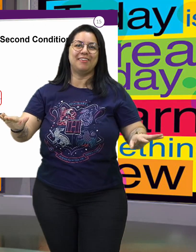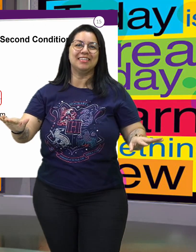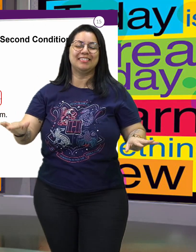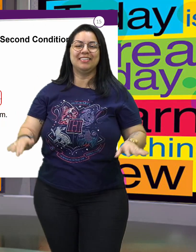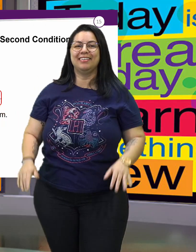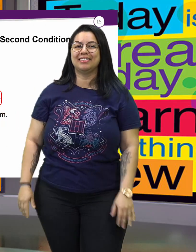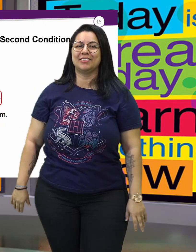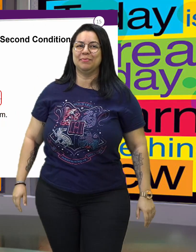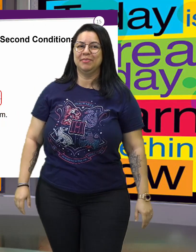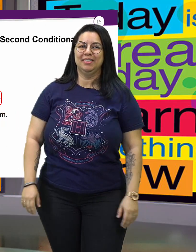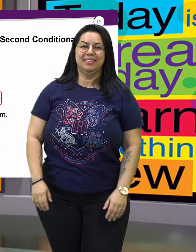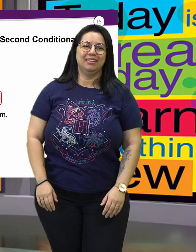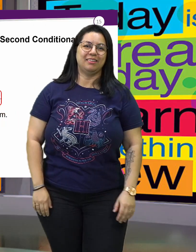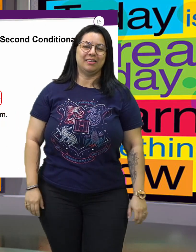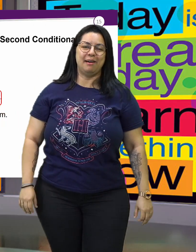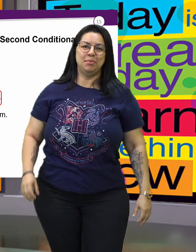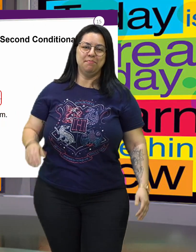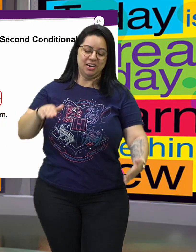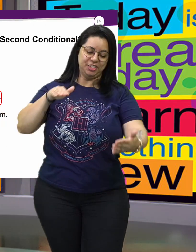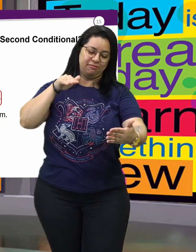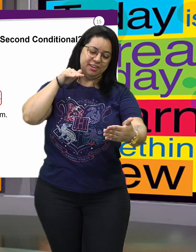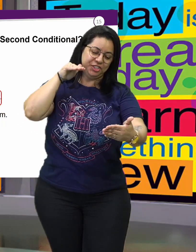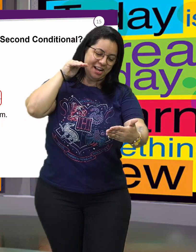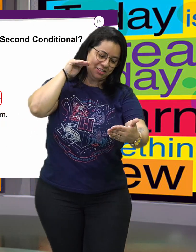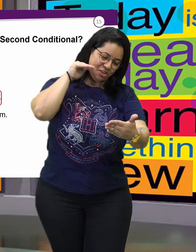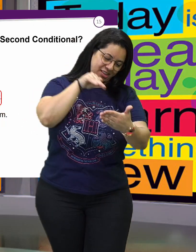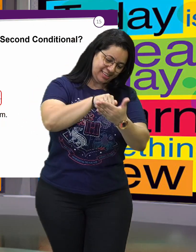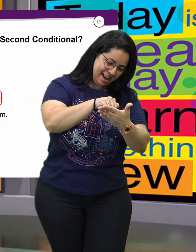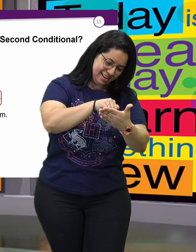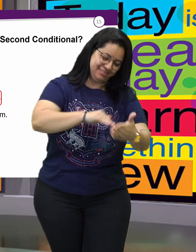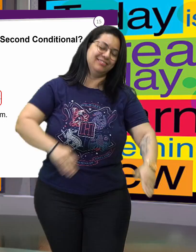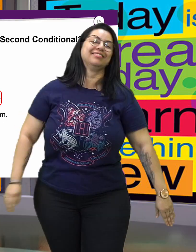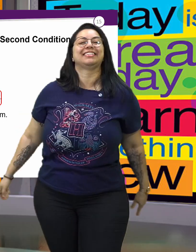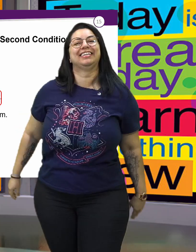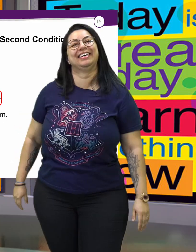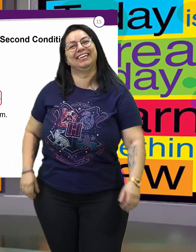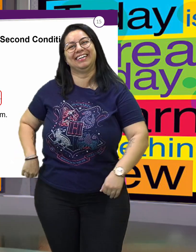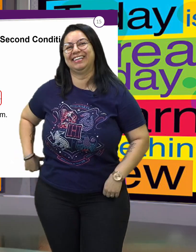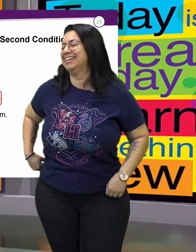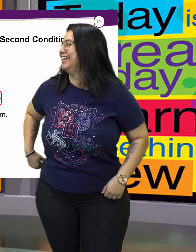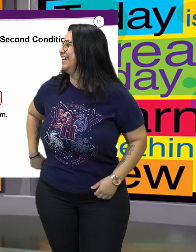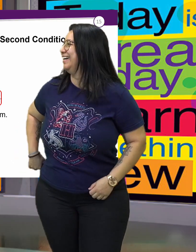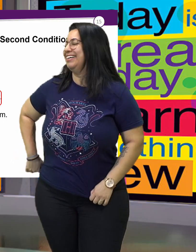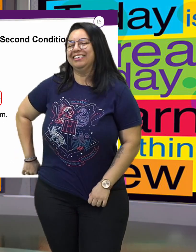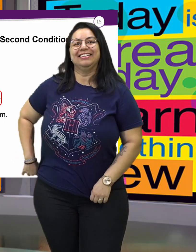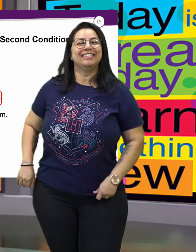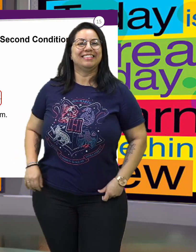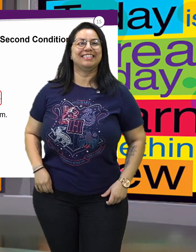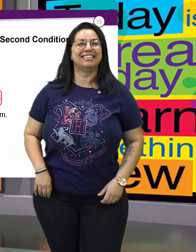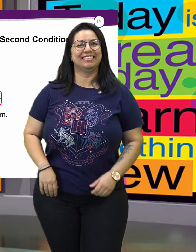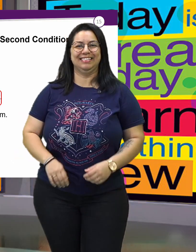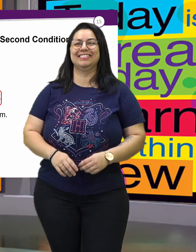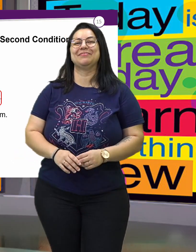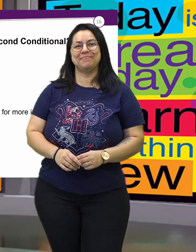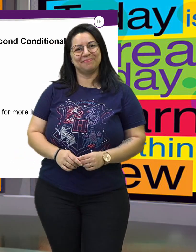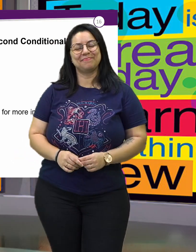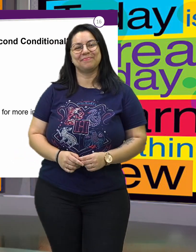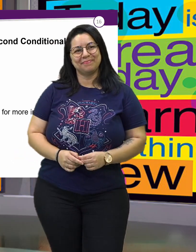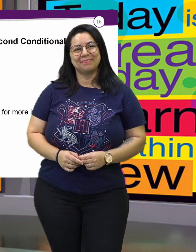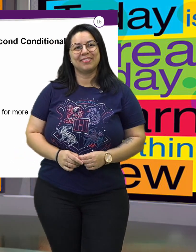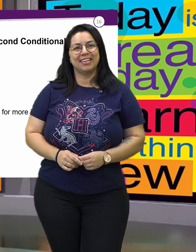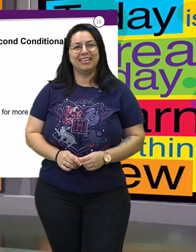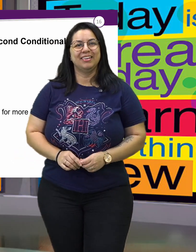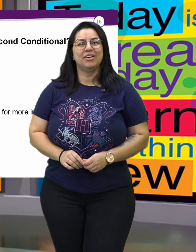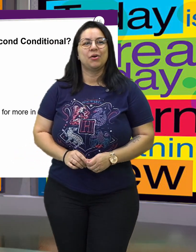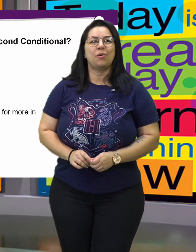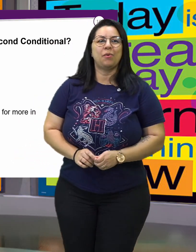letra C é a sua resposta correta. A primeira já via direto assim, ó. Tá! Já conseguiu ver a estrutura? Como é que você vai achar a second conditional?